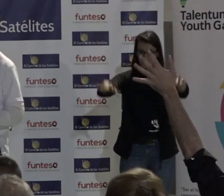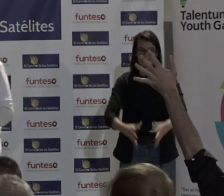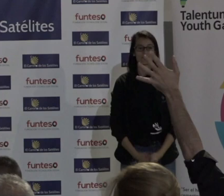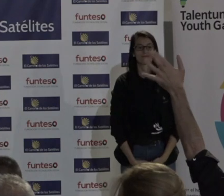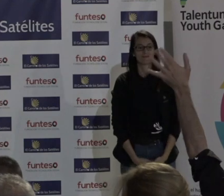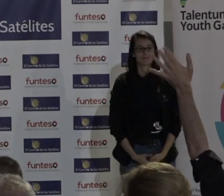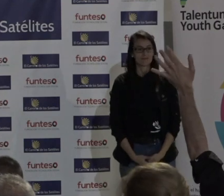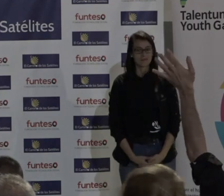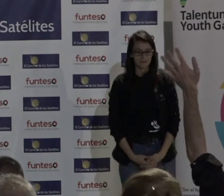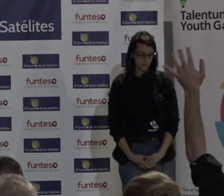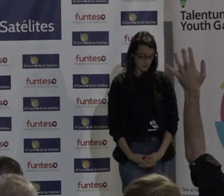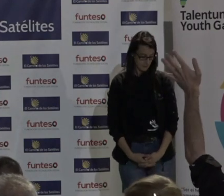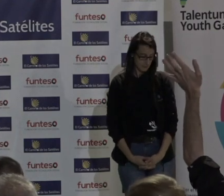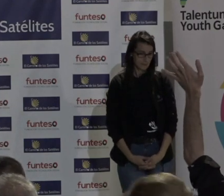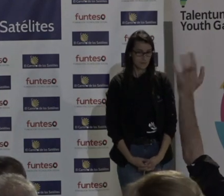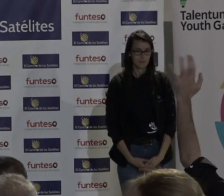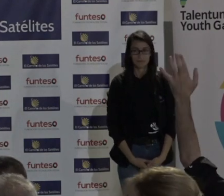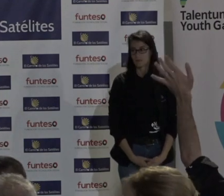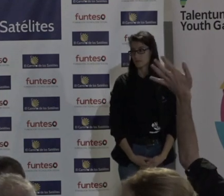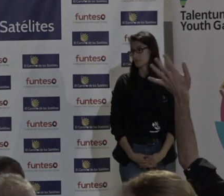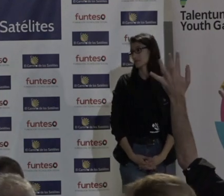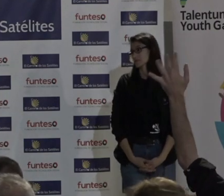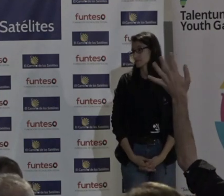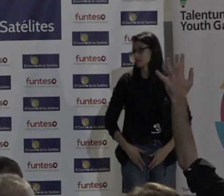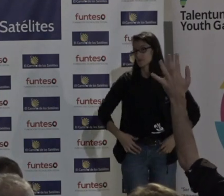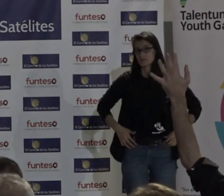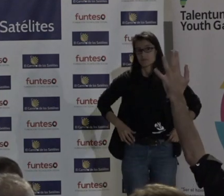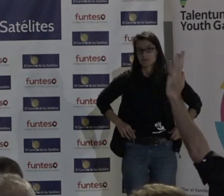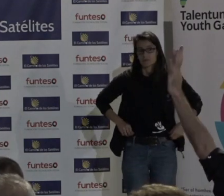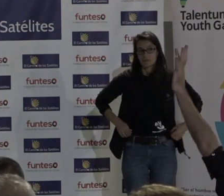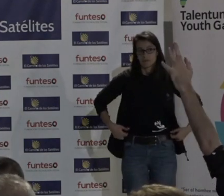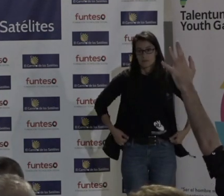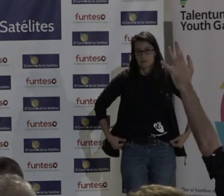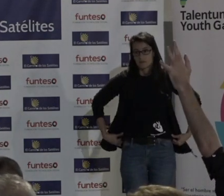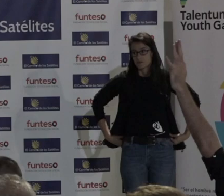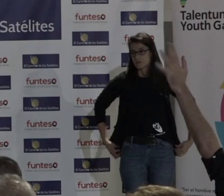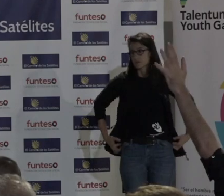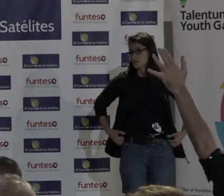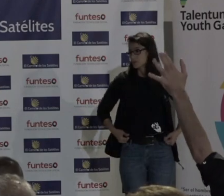Thank you.